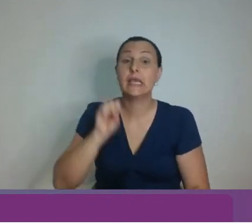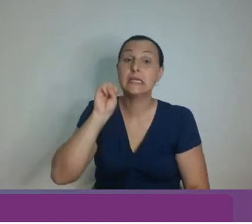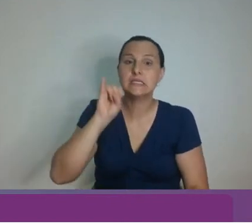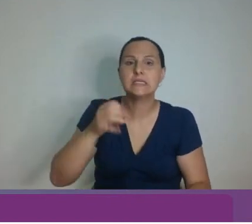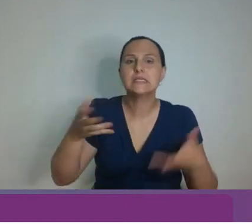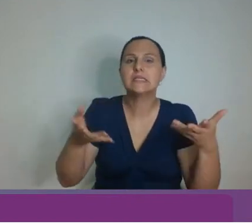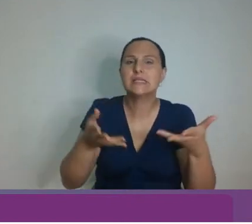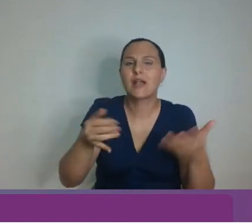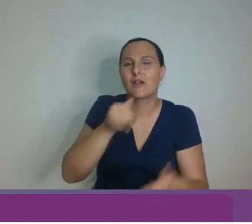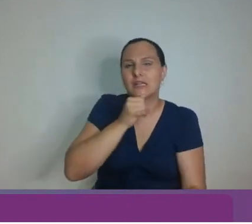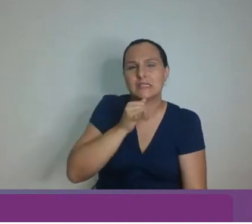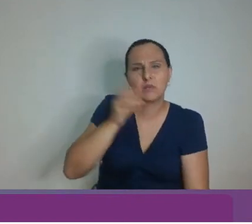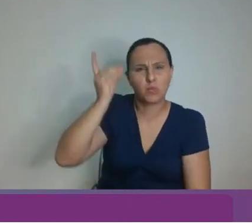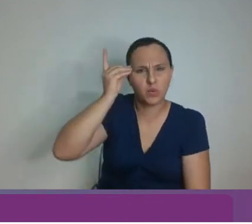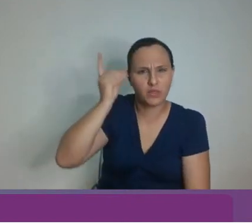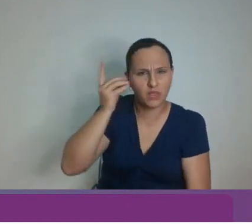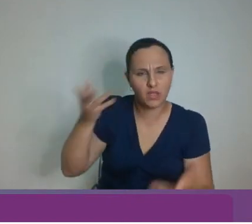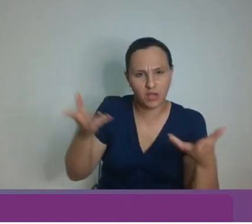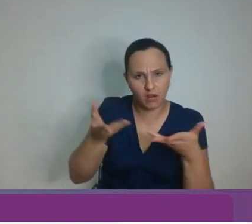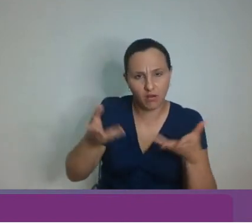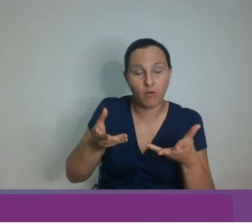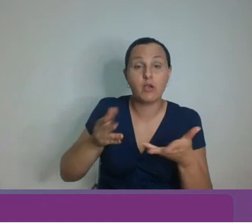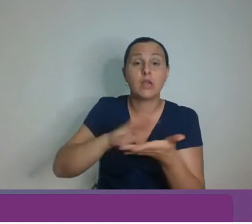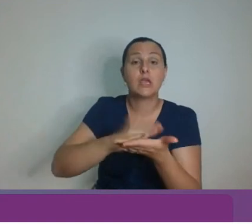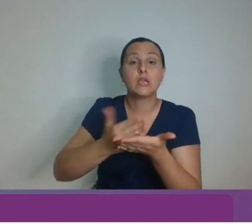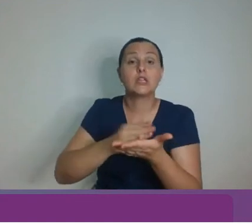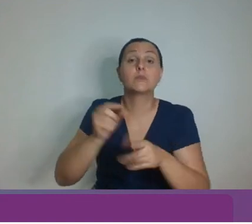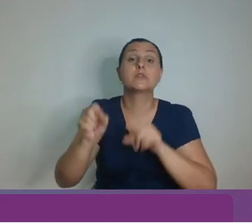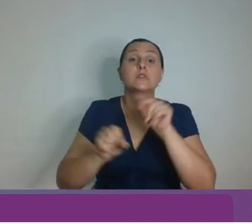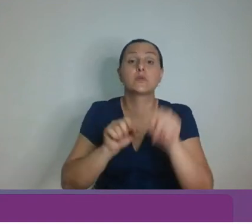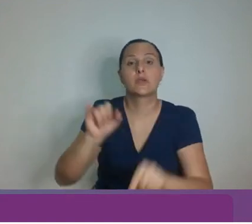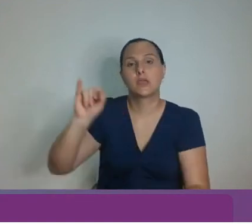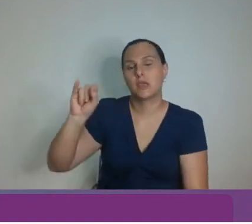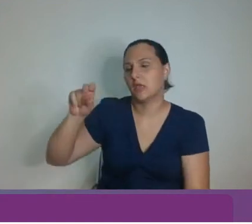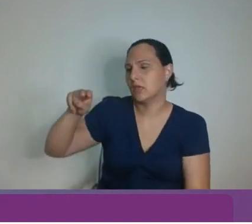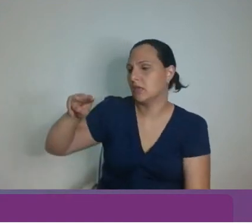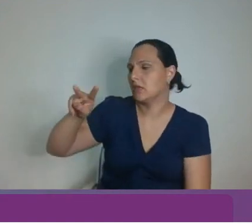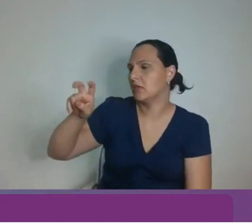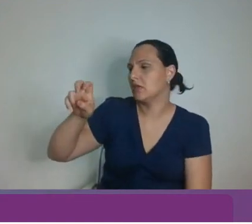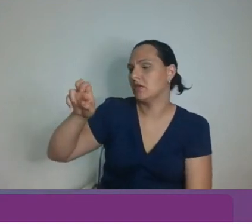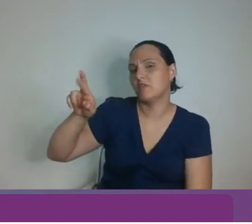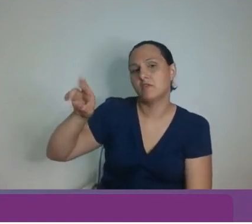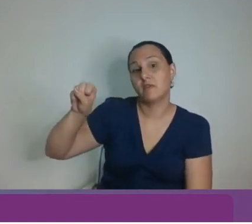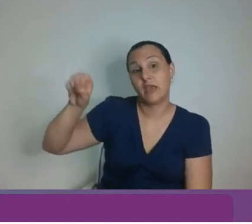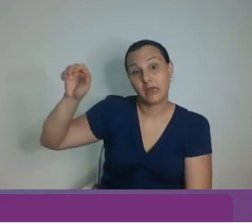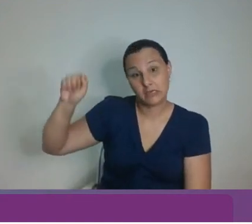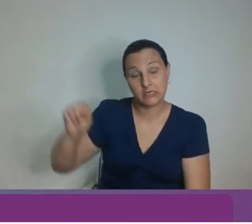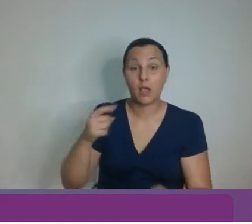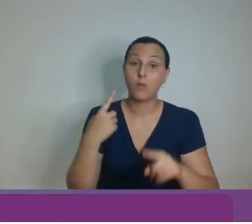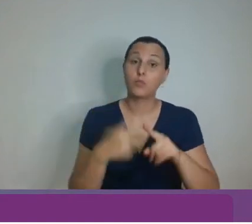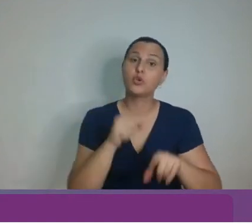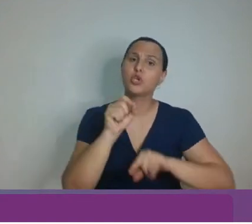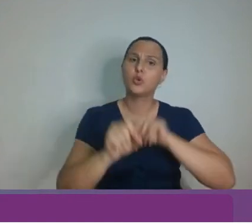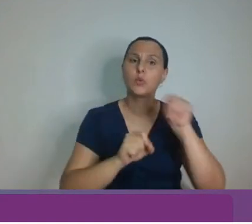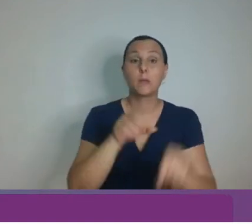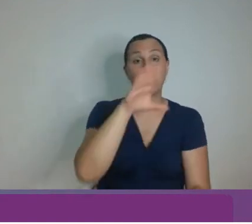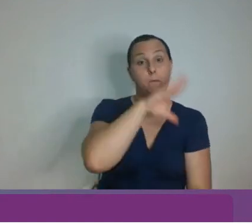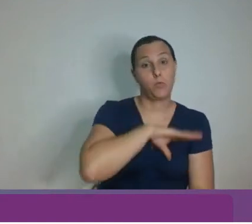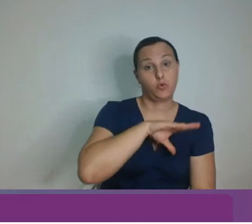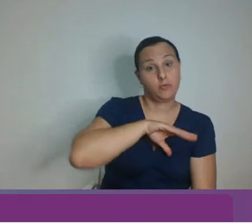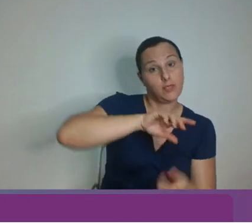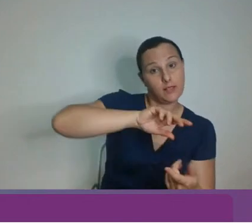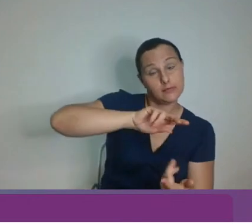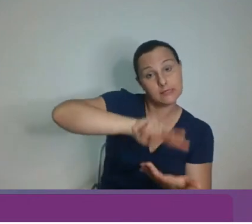fazendo agora, ela está fazendo uma interpretação inversa, ou seja, da L1, português, para Libras, tá